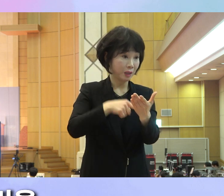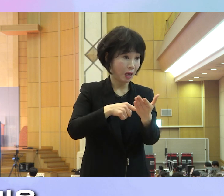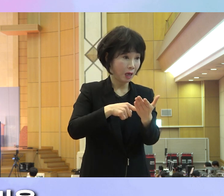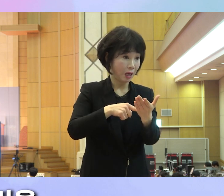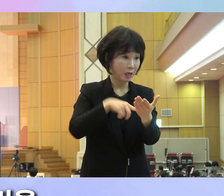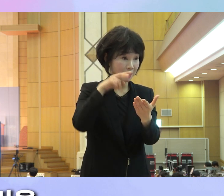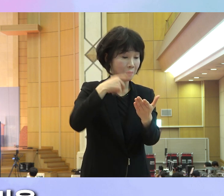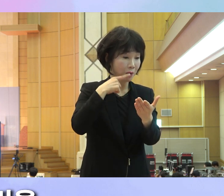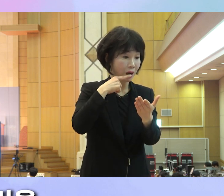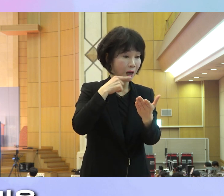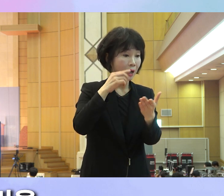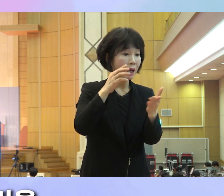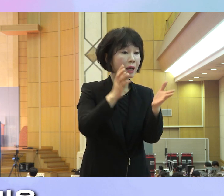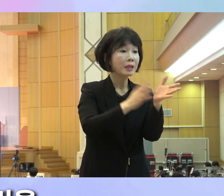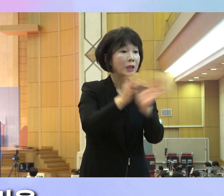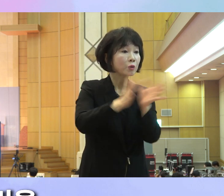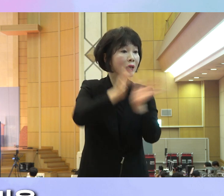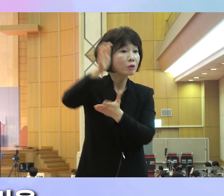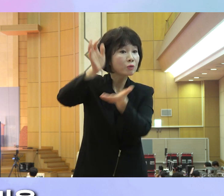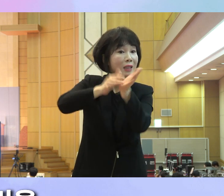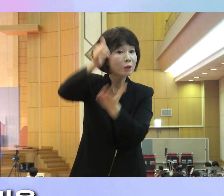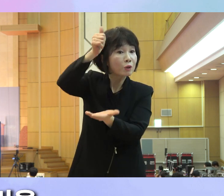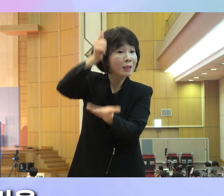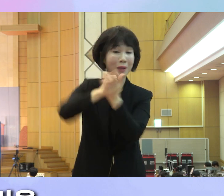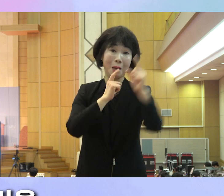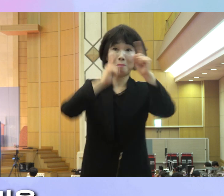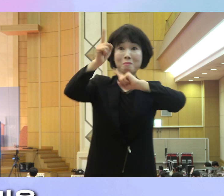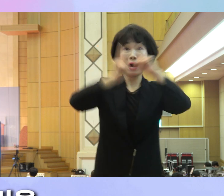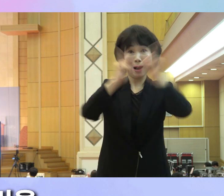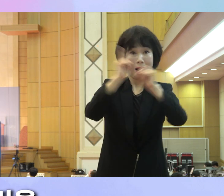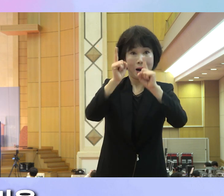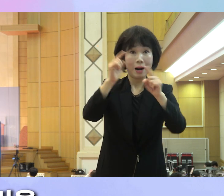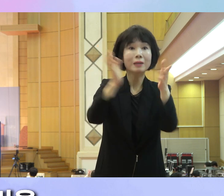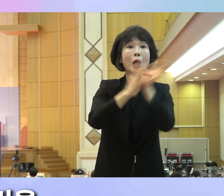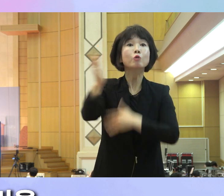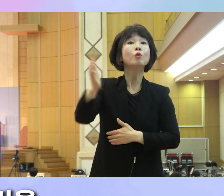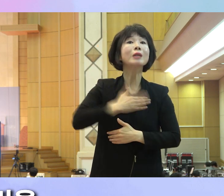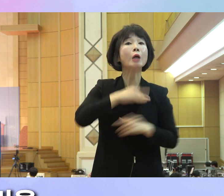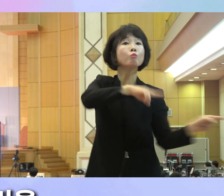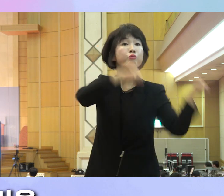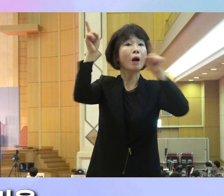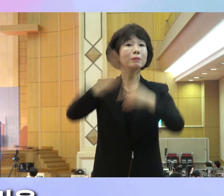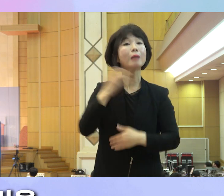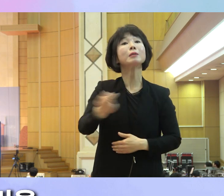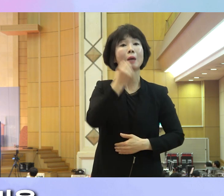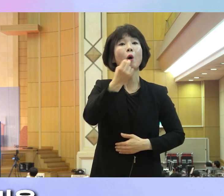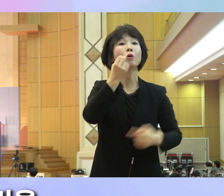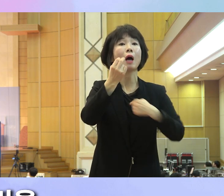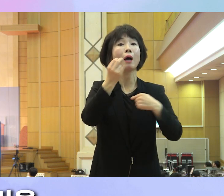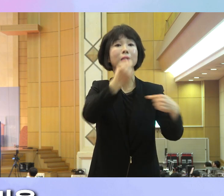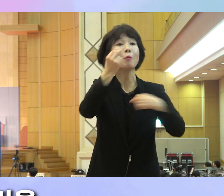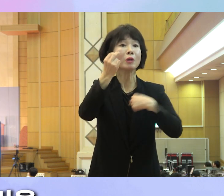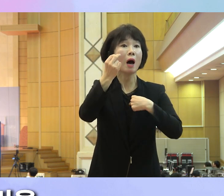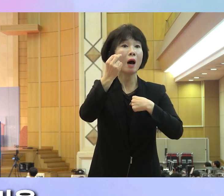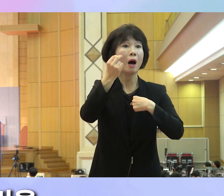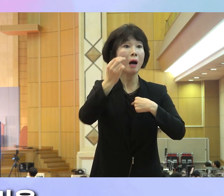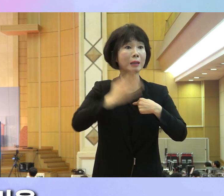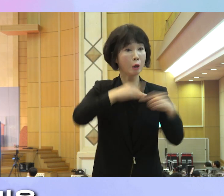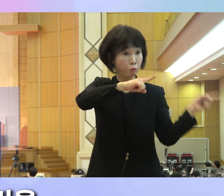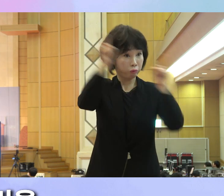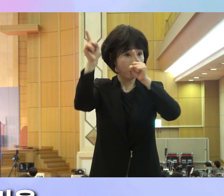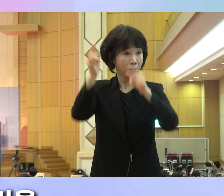25절부터 있습니다. 예수께서 가라사대 나는 부활이요 생명이니